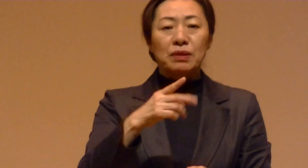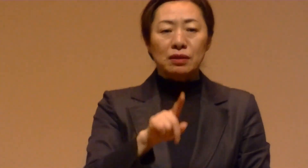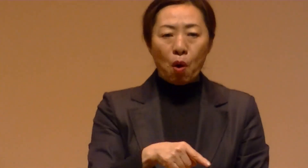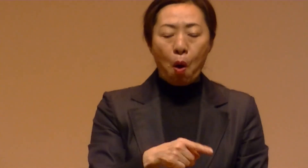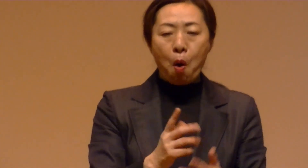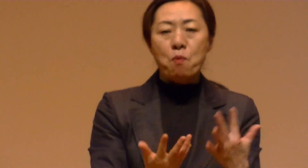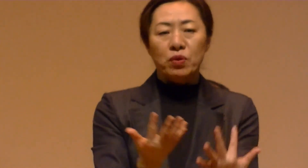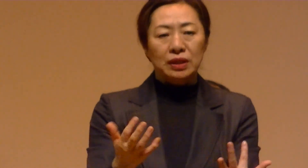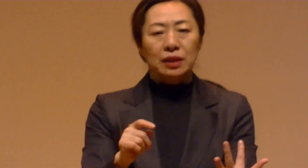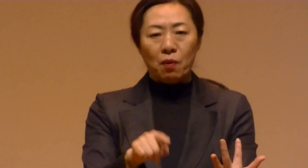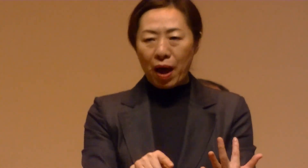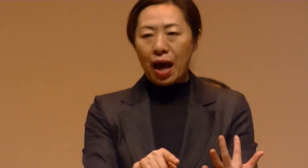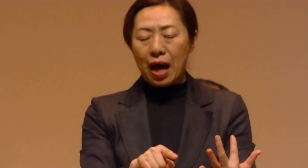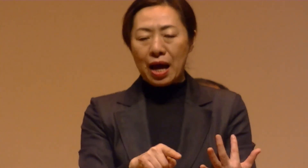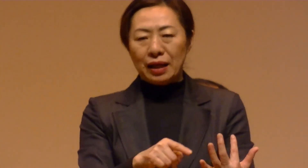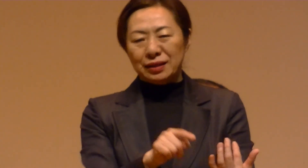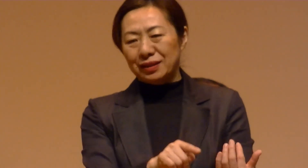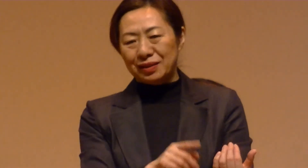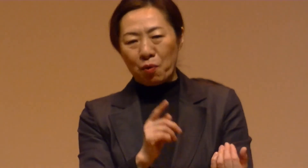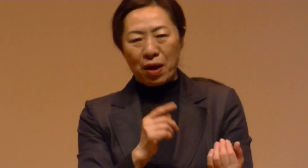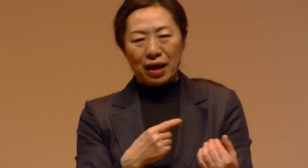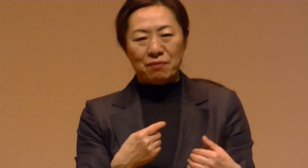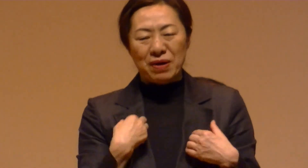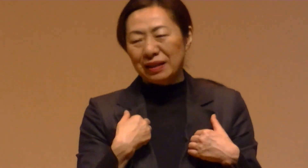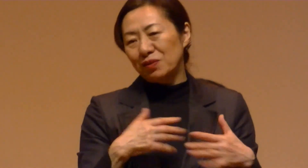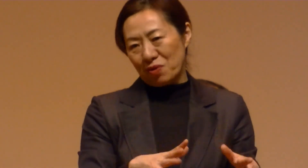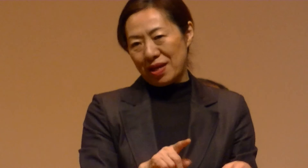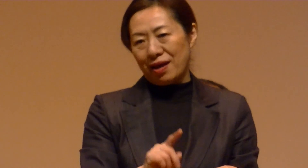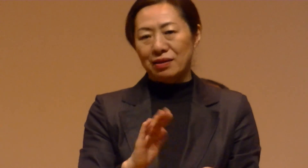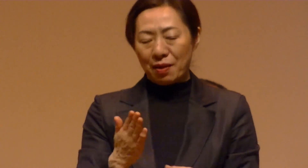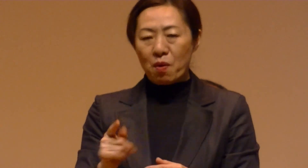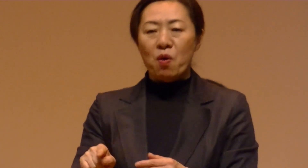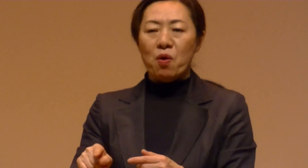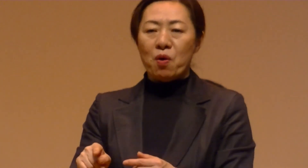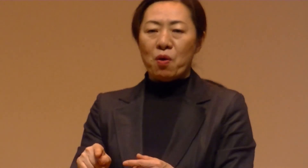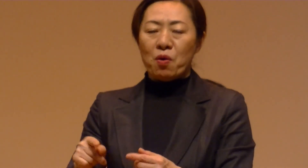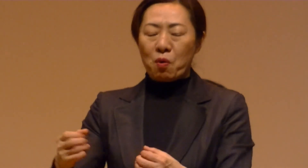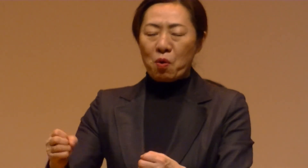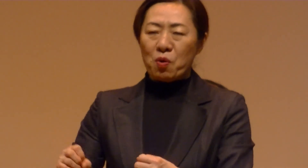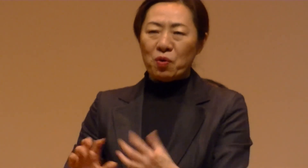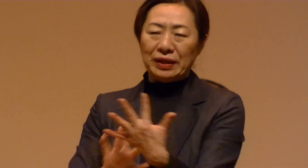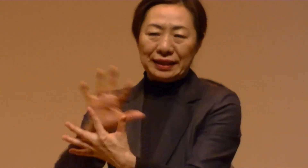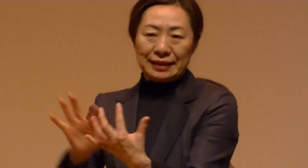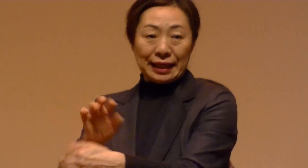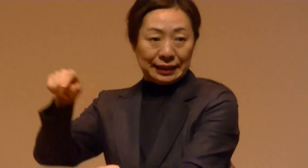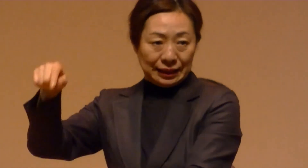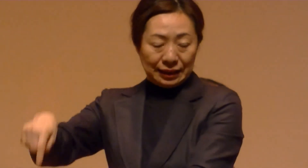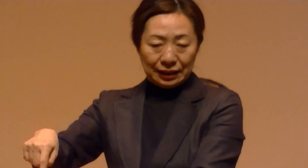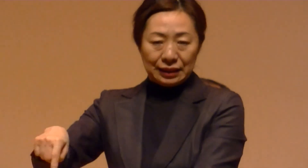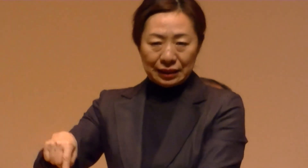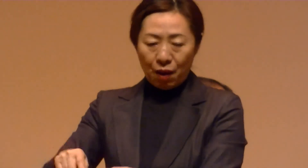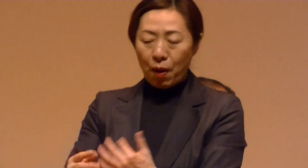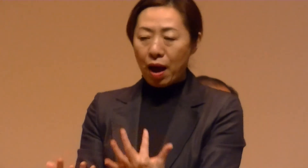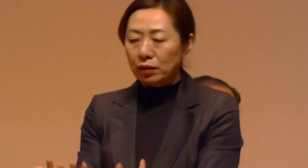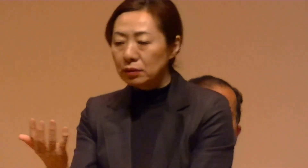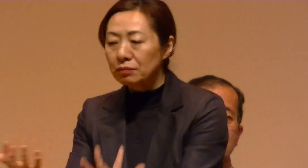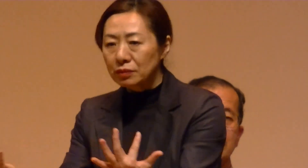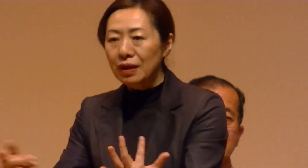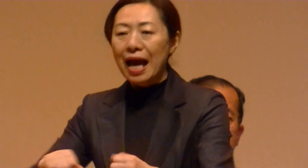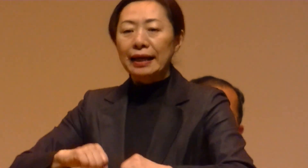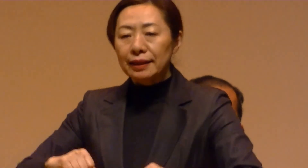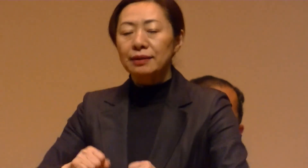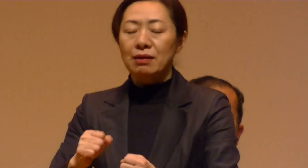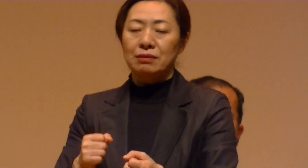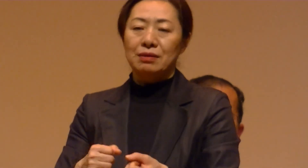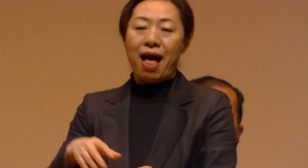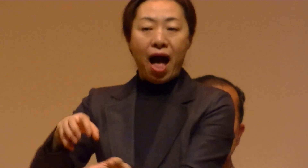の種です。しかし被災地では生きてる証、胸が詰まりました。先日